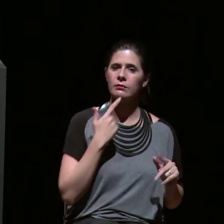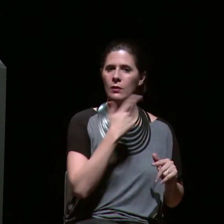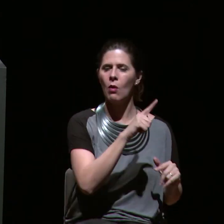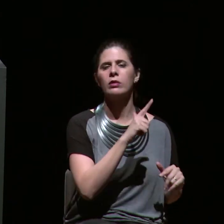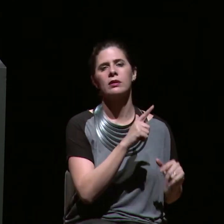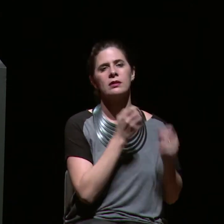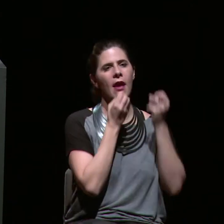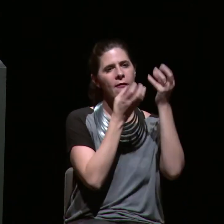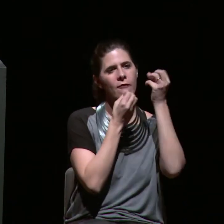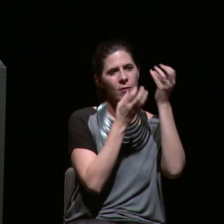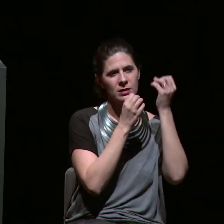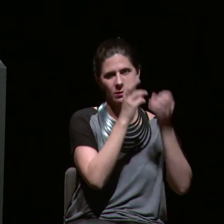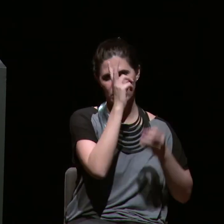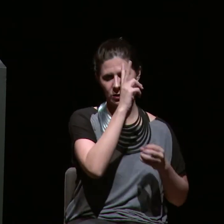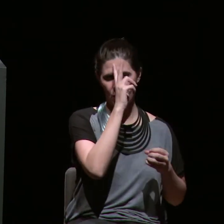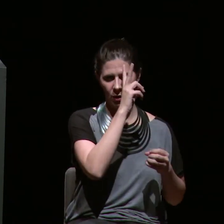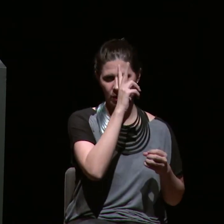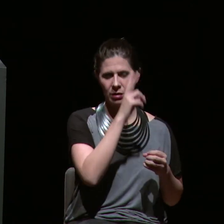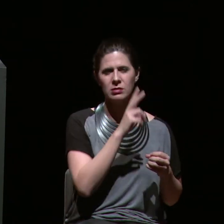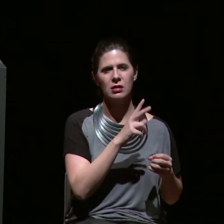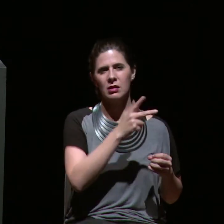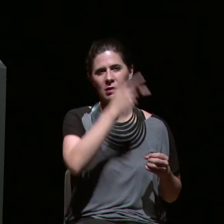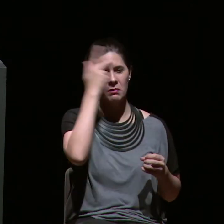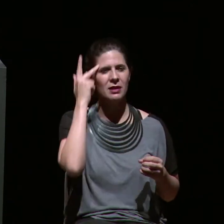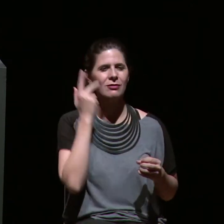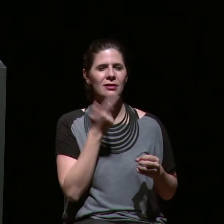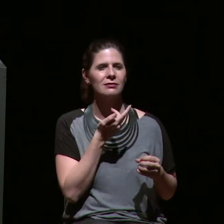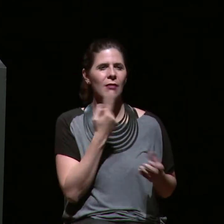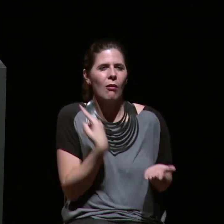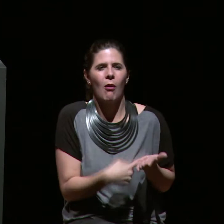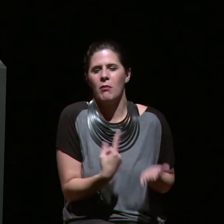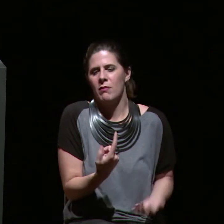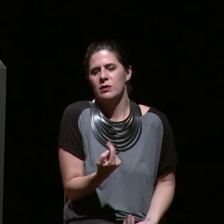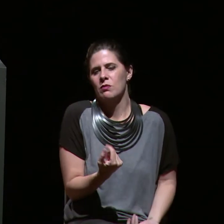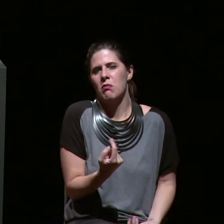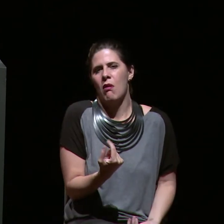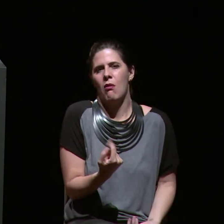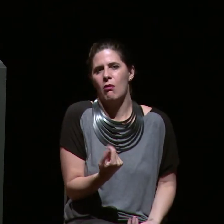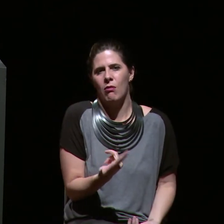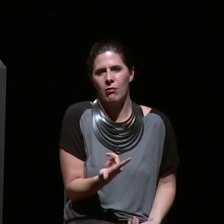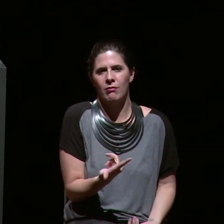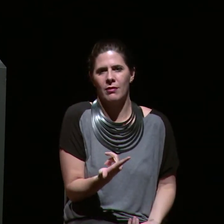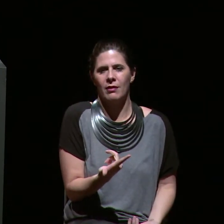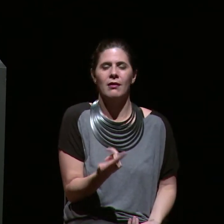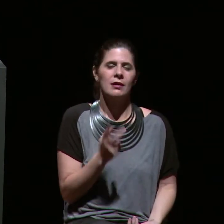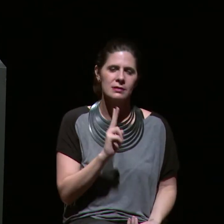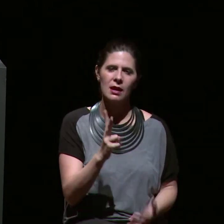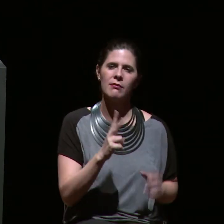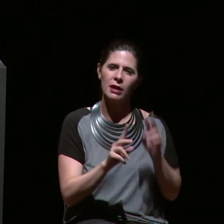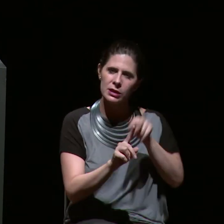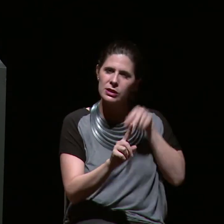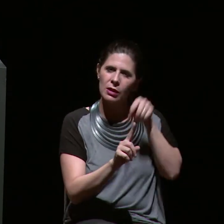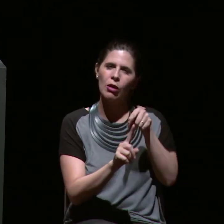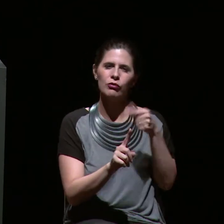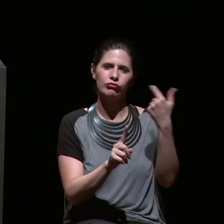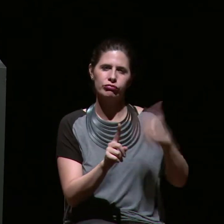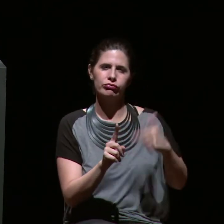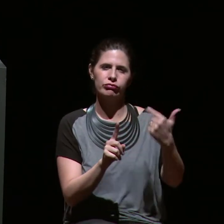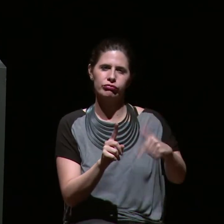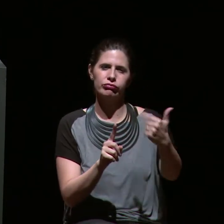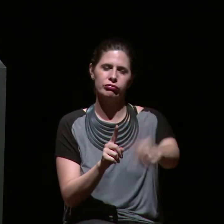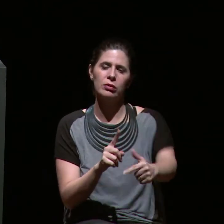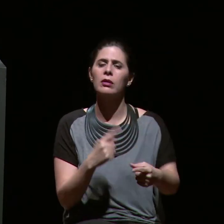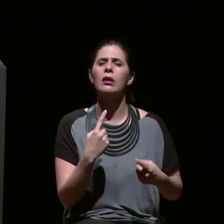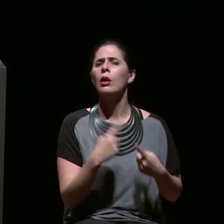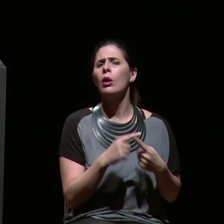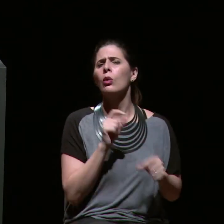de intelectuais contentes, poucos compromissados com a tarefa de interromper a reprodução de estereótipos. Intelectuais contentes, entre